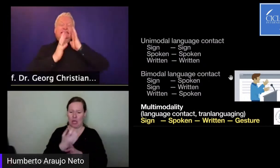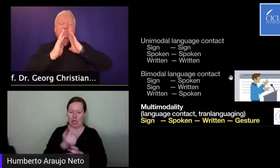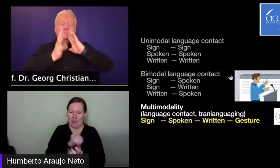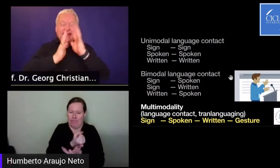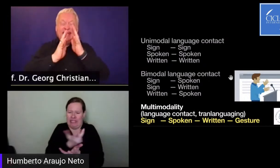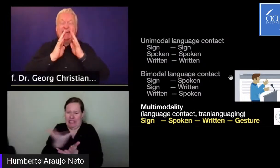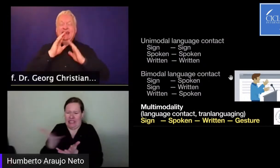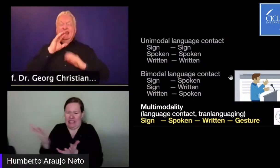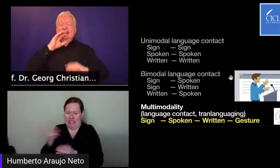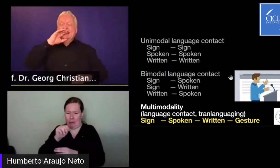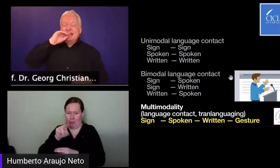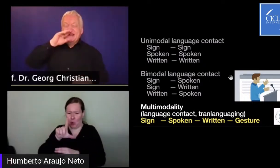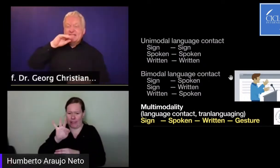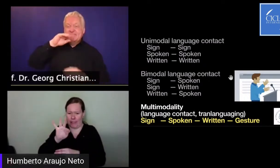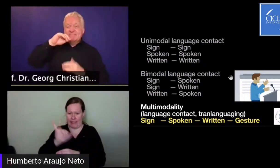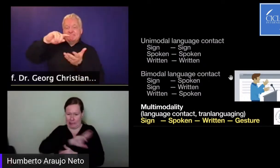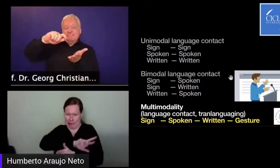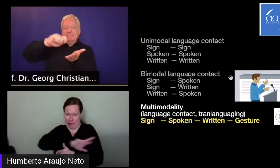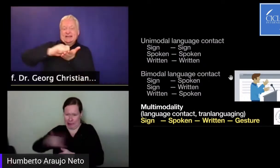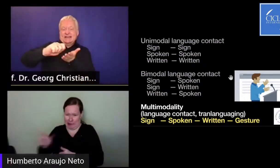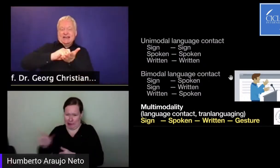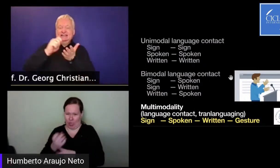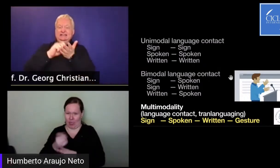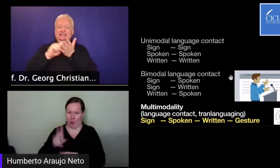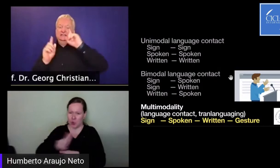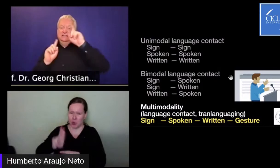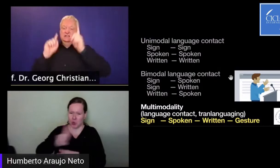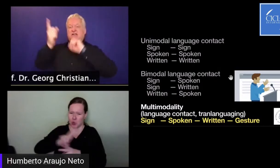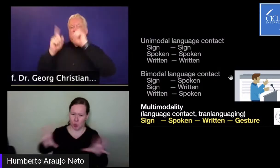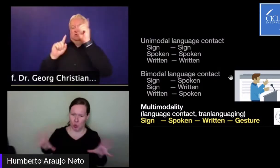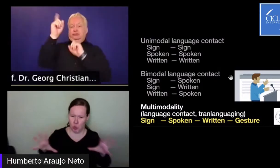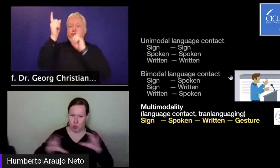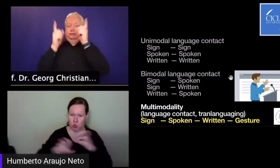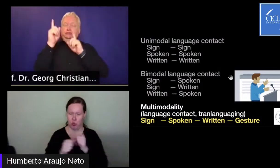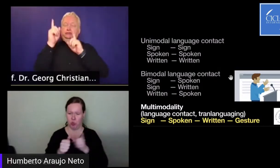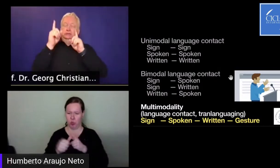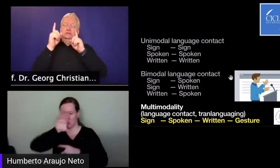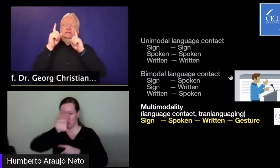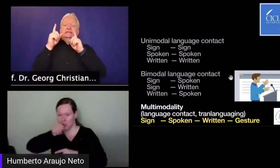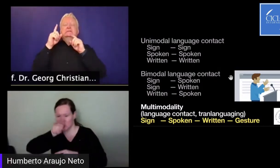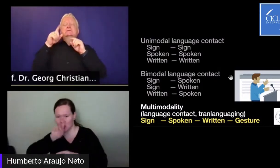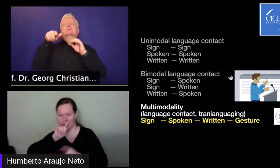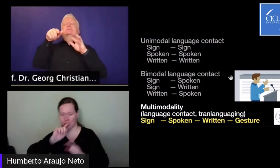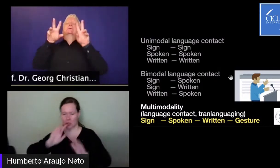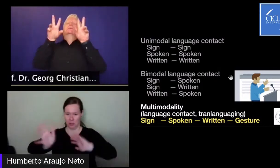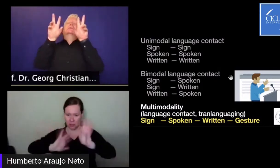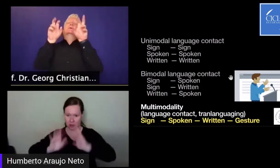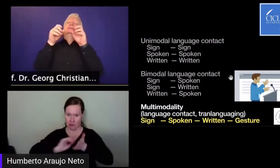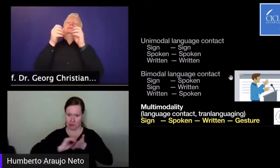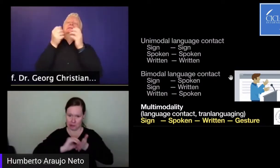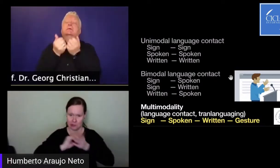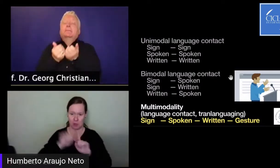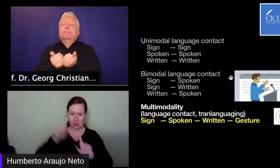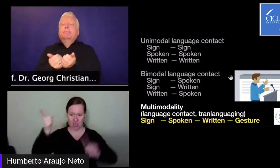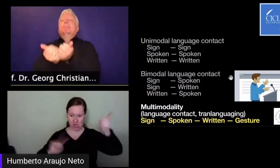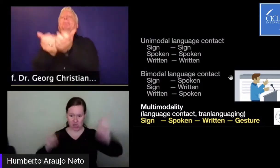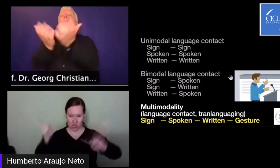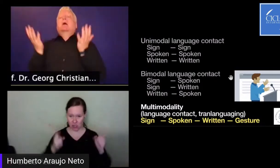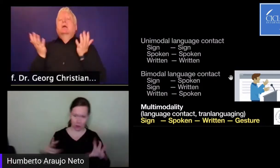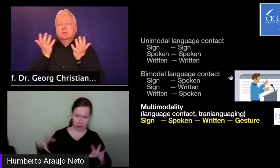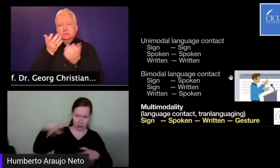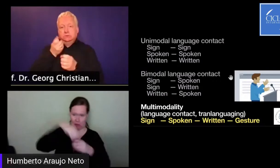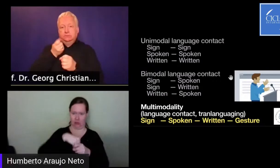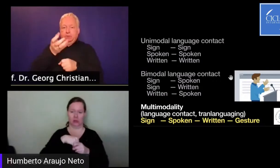Ah, quando você tem uma pluralidade mesmo de modalidades em jogo dentro dessas trocas. Você tem produções